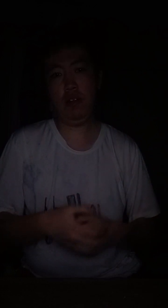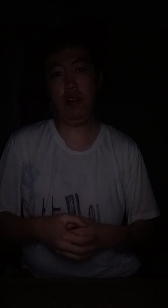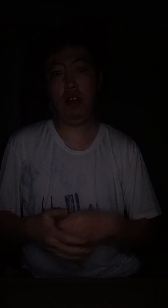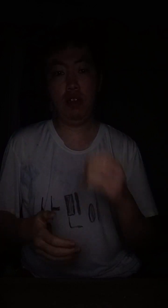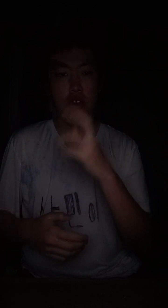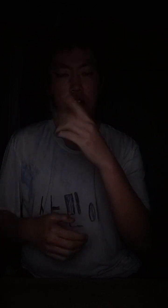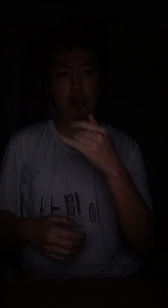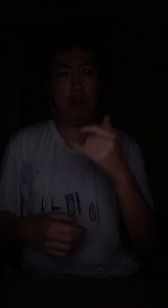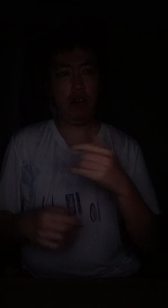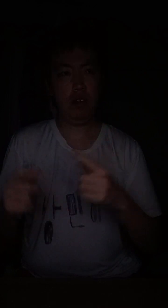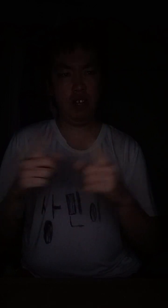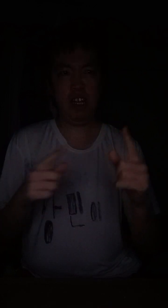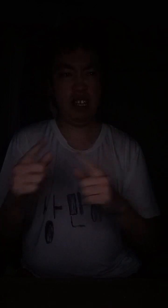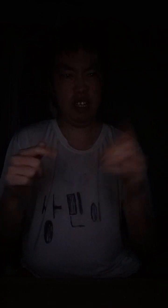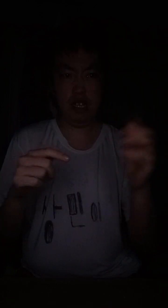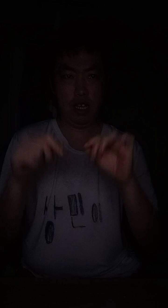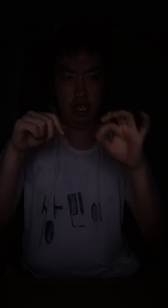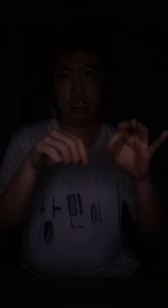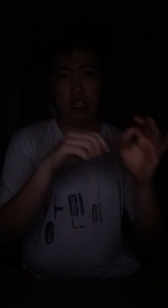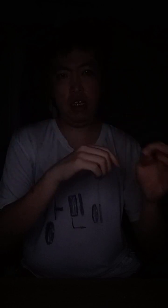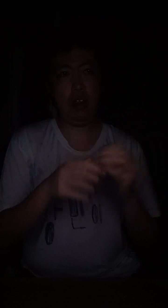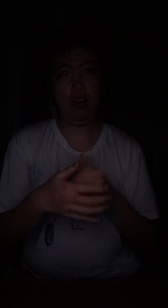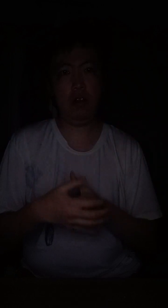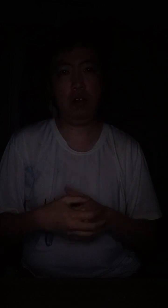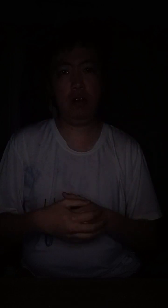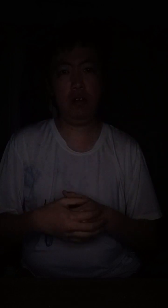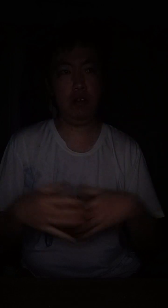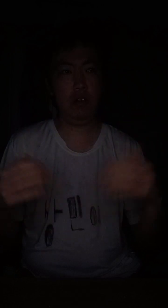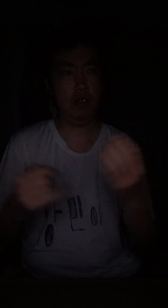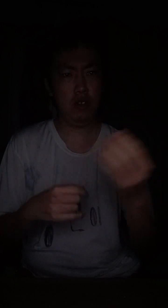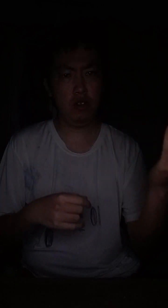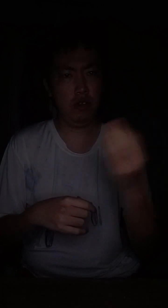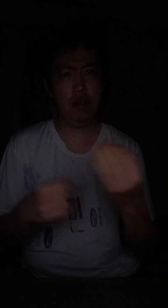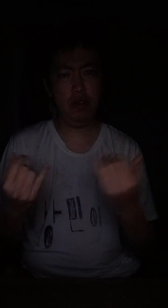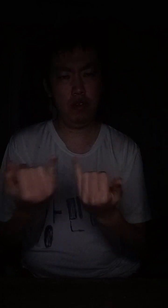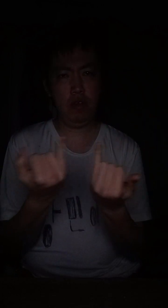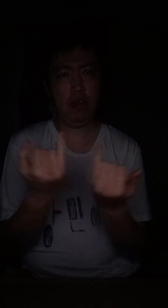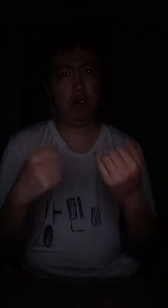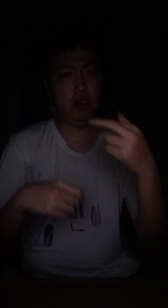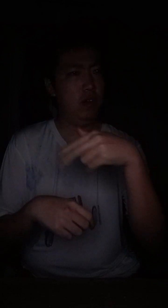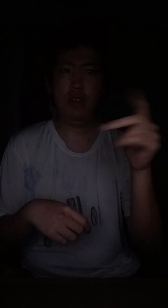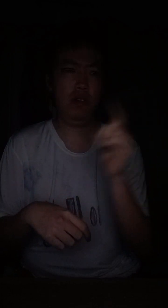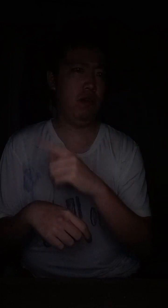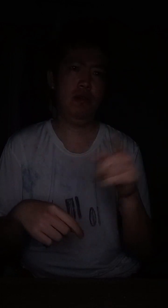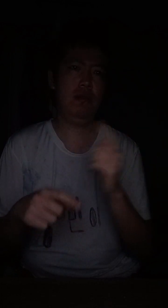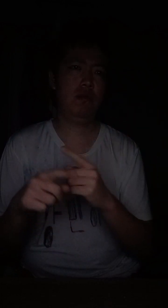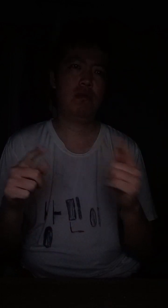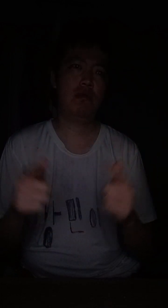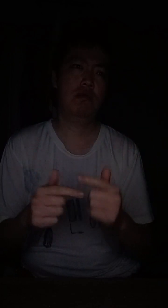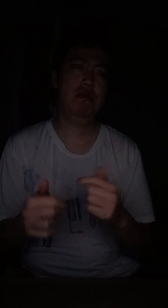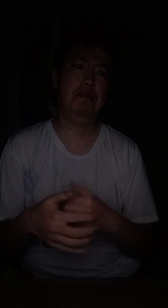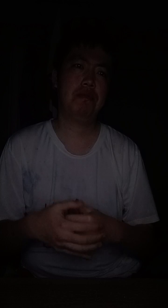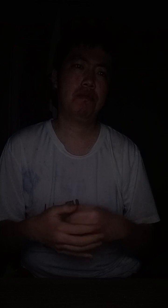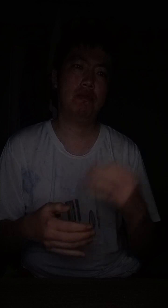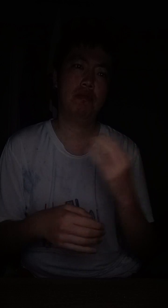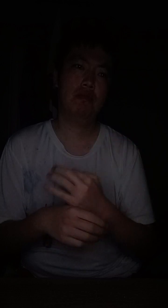수 있는데 가해자를 챙기라고 한 겁니다. 어떻게 가해자를 보호하라는 지시를 내릴 수가 있지라고 저는 이해를 할